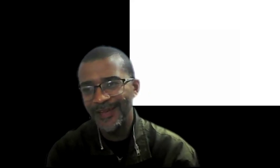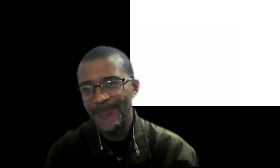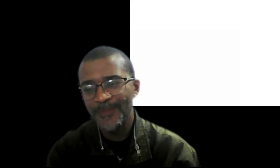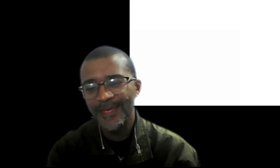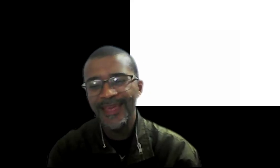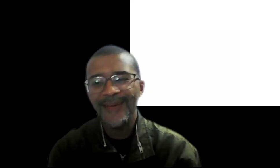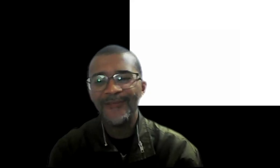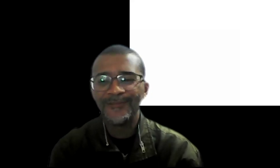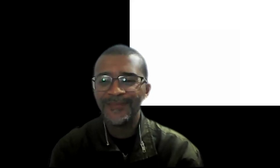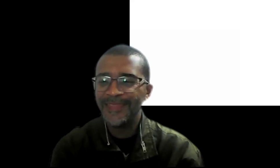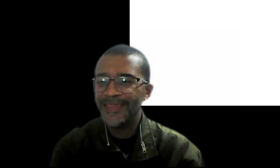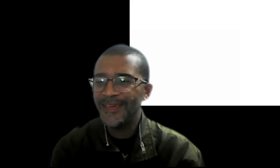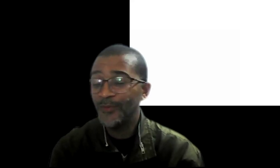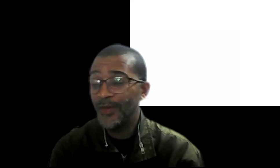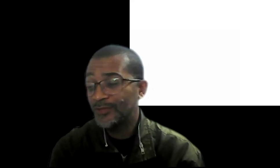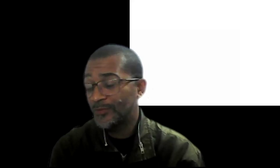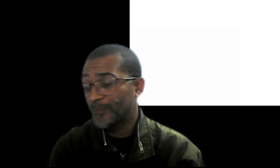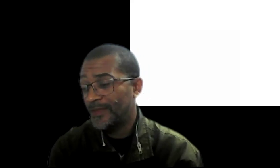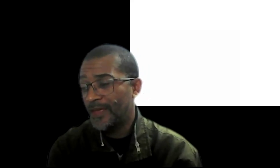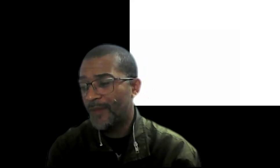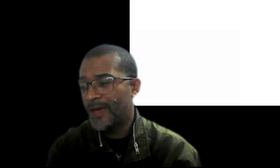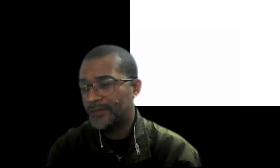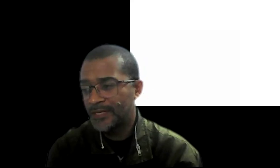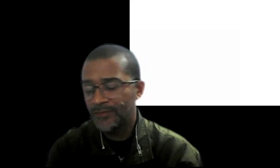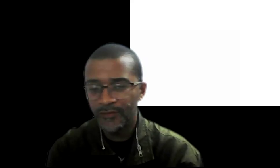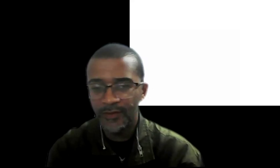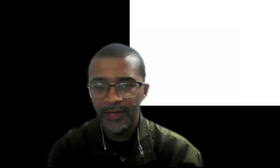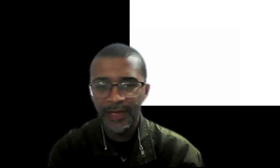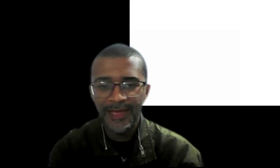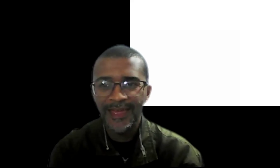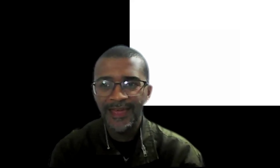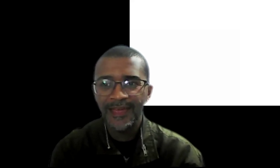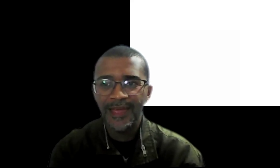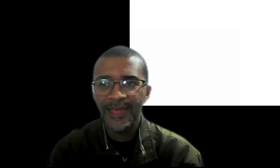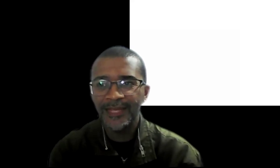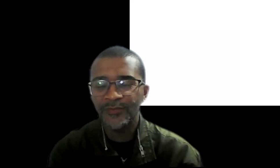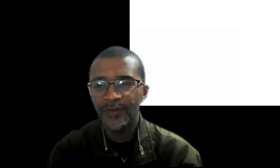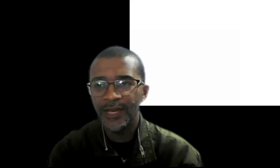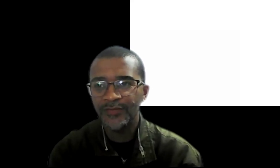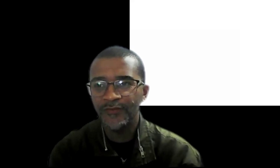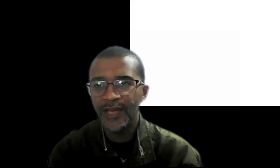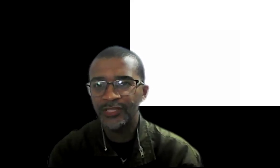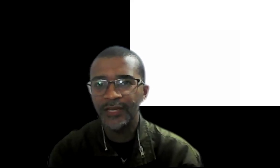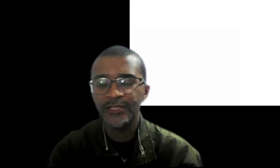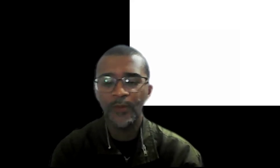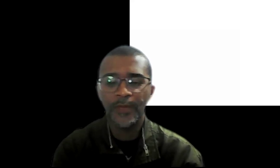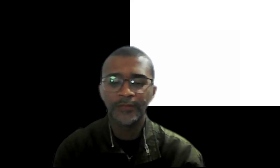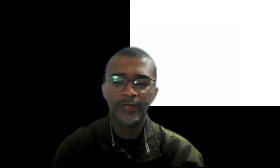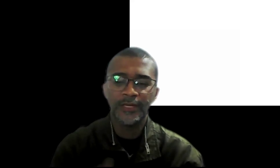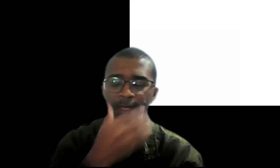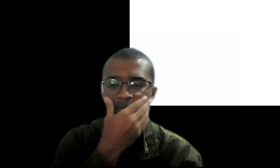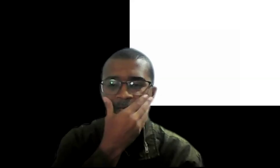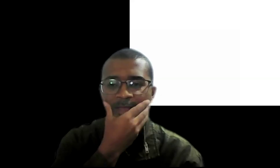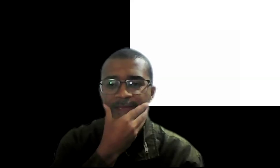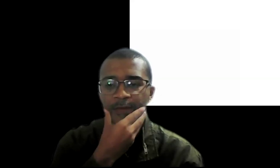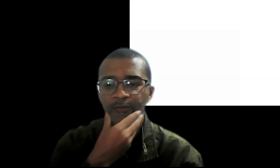Agora já era. Ai, que mal criado eu, hein? Não, não é isso. E tem mais, Boa noite, Roger. elas vão viajar nesse momento